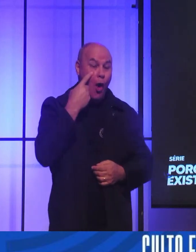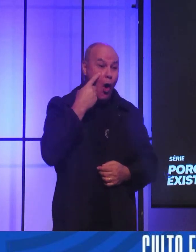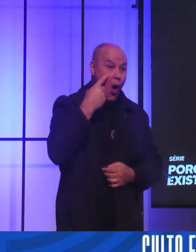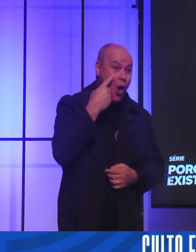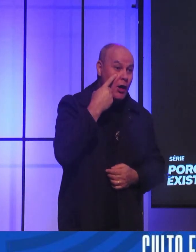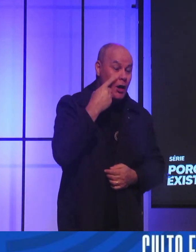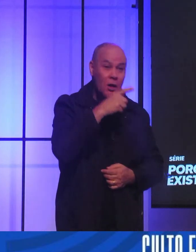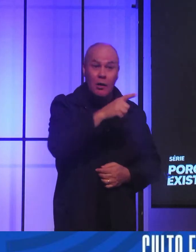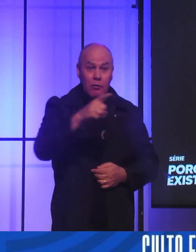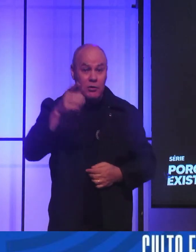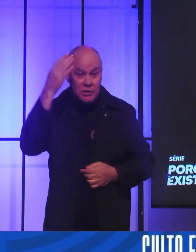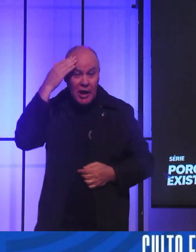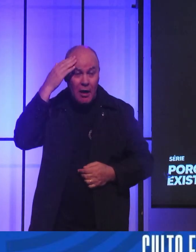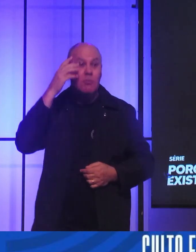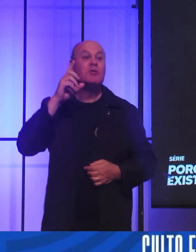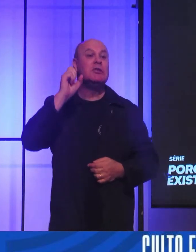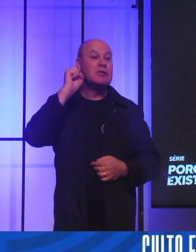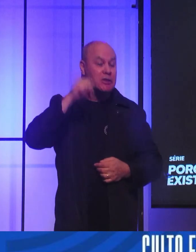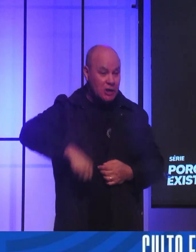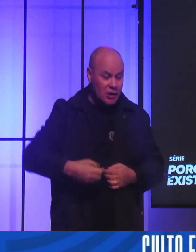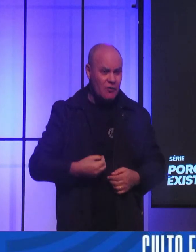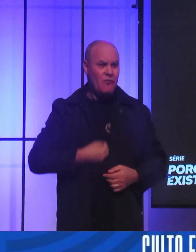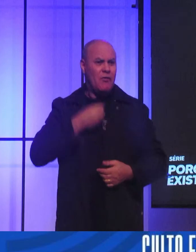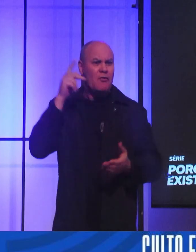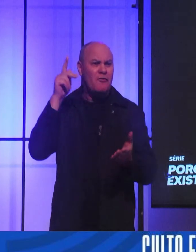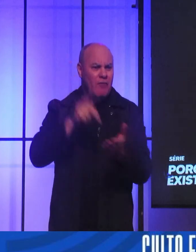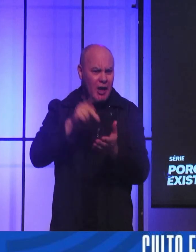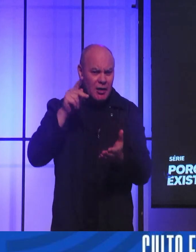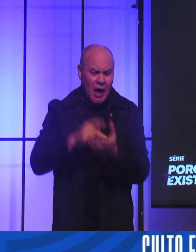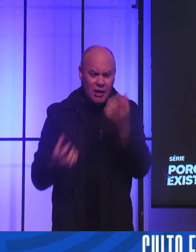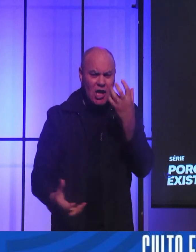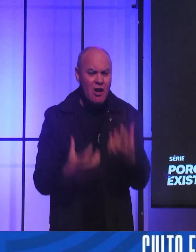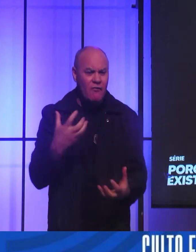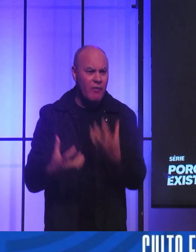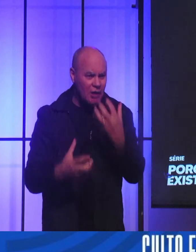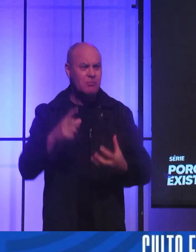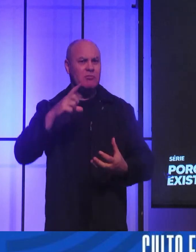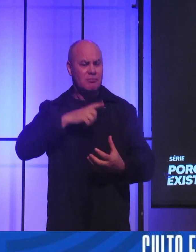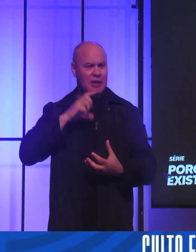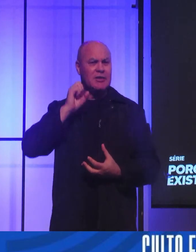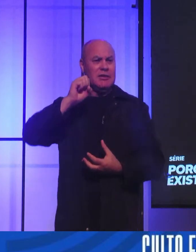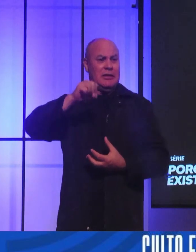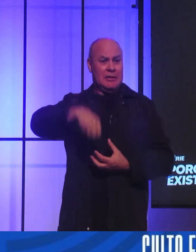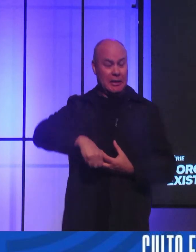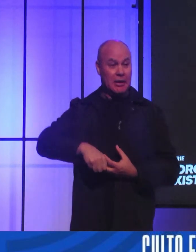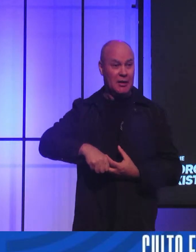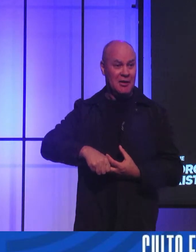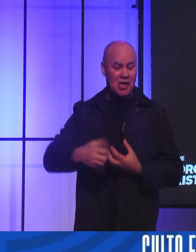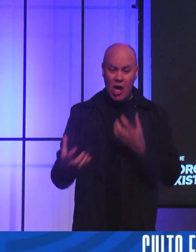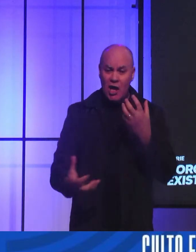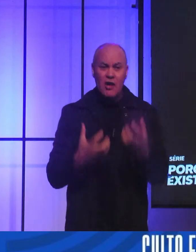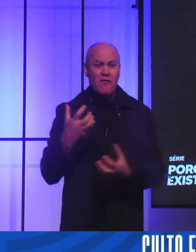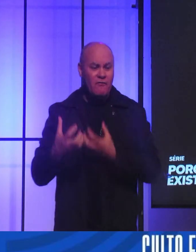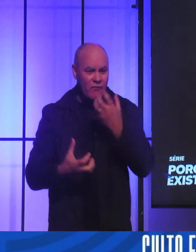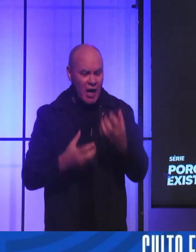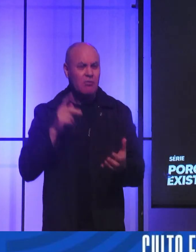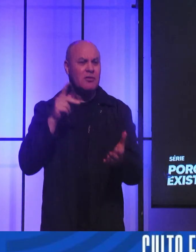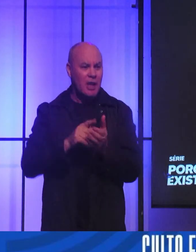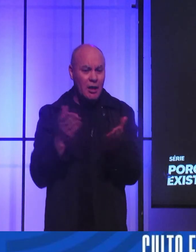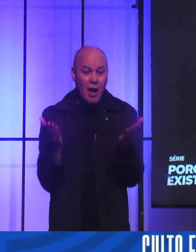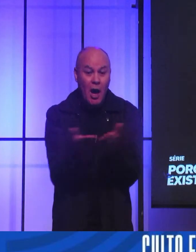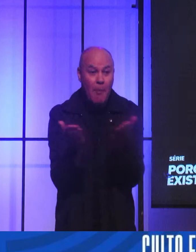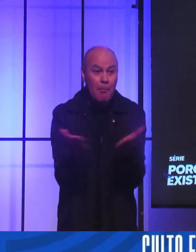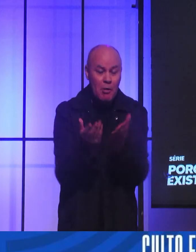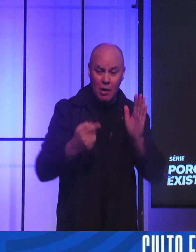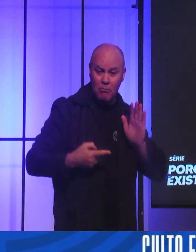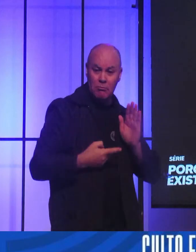Mas infelizmente nos dias de hoje, na nossa cultura, esse tipo de ideia é considerado um tanto quanto